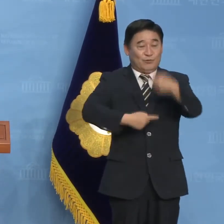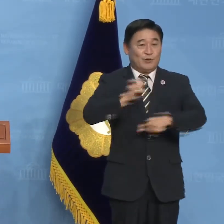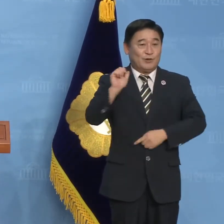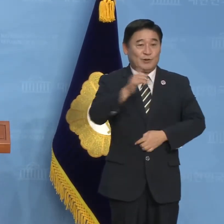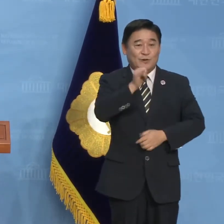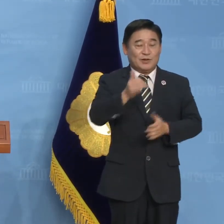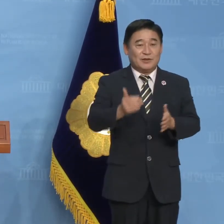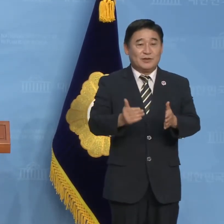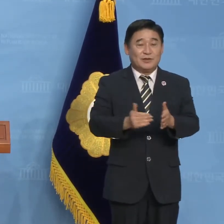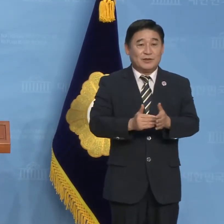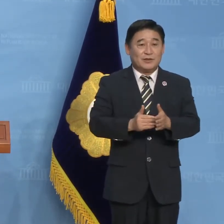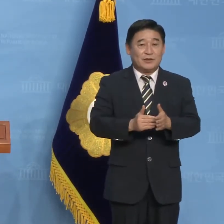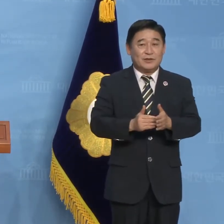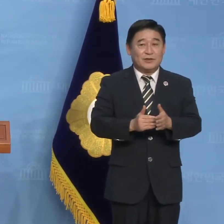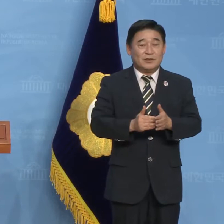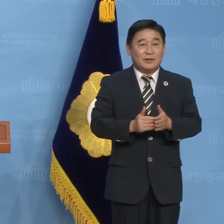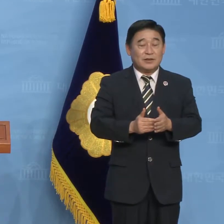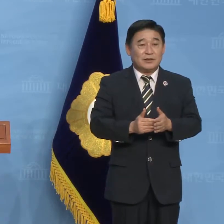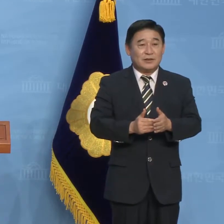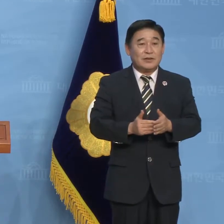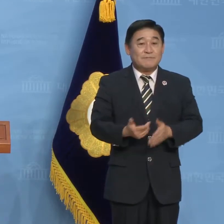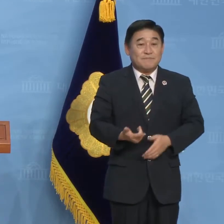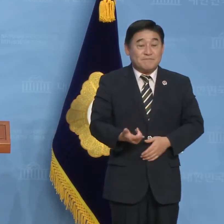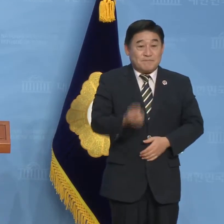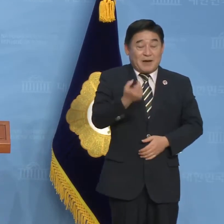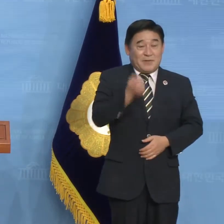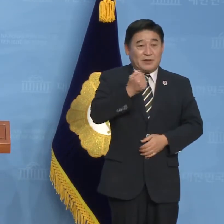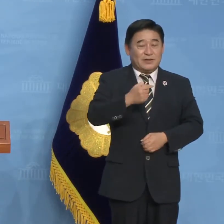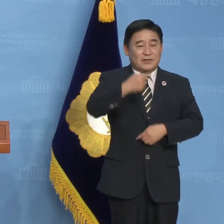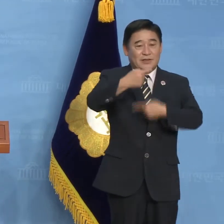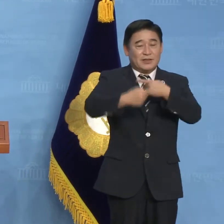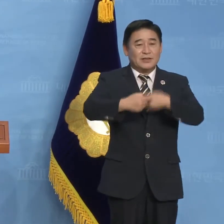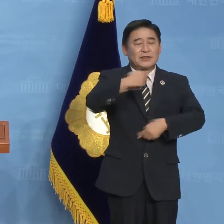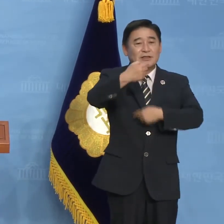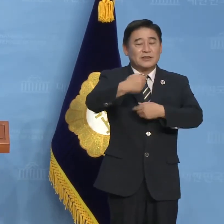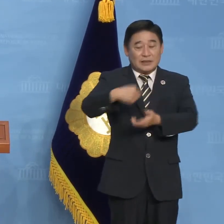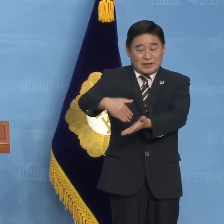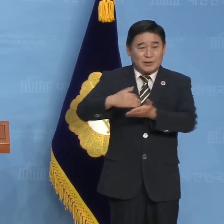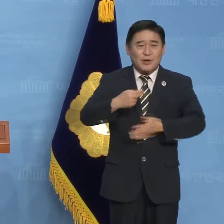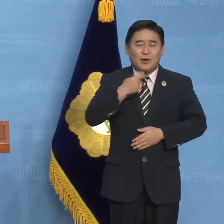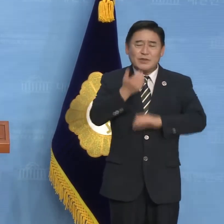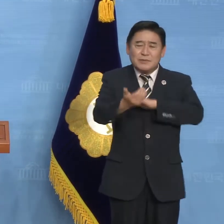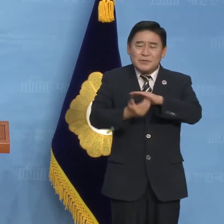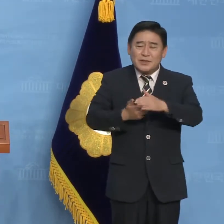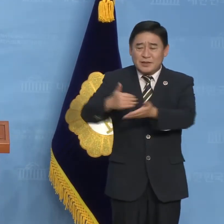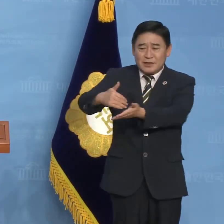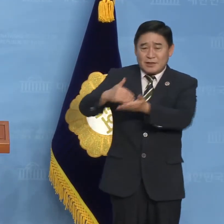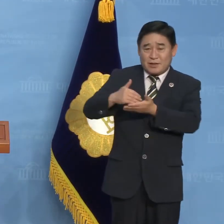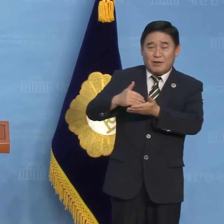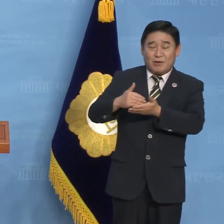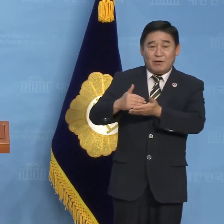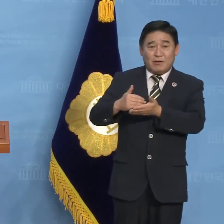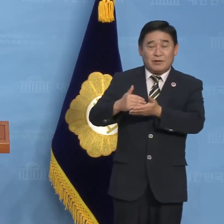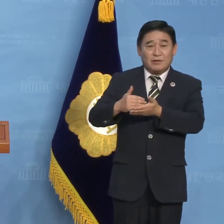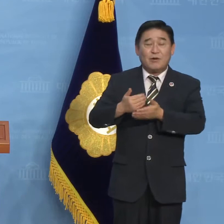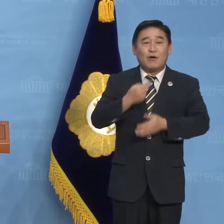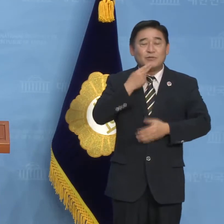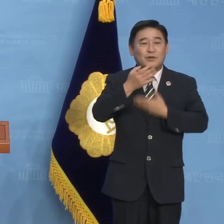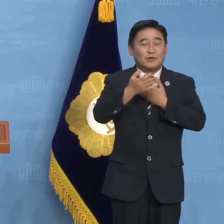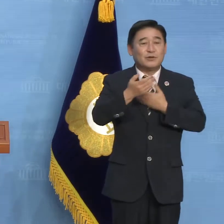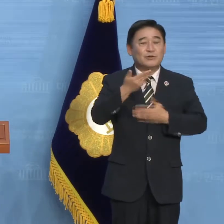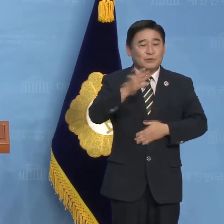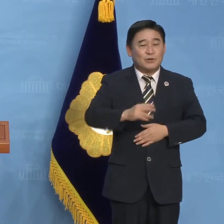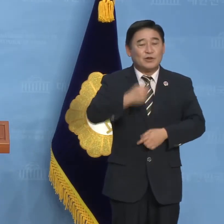이루어집니다. 신청 없이 적석으로 이루어지는 기자회견에 대해서도 통역사분들의 여건을 감안해서 최대한 수호 통역을